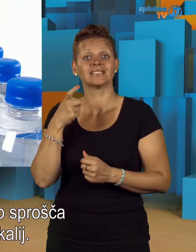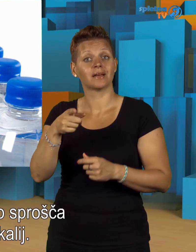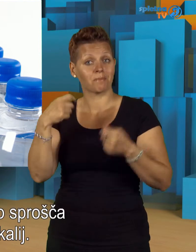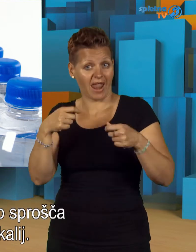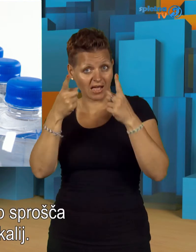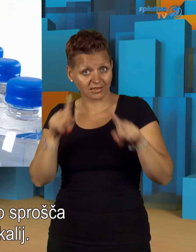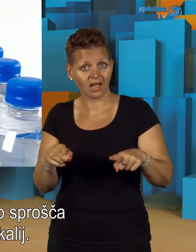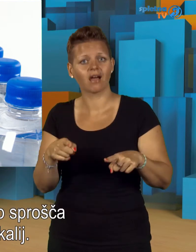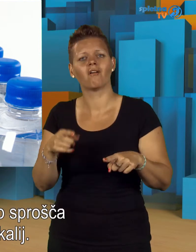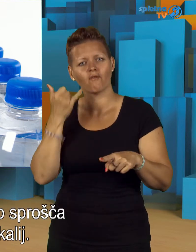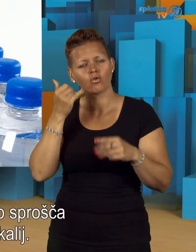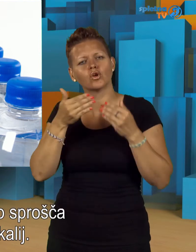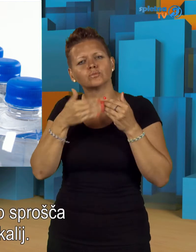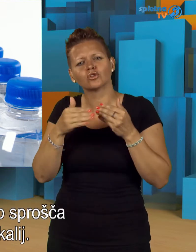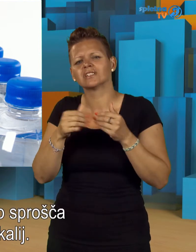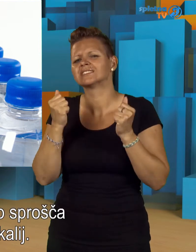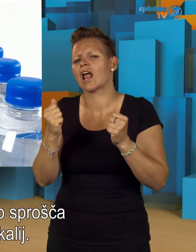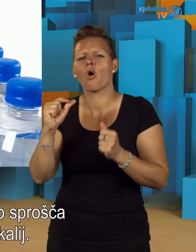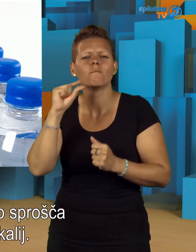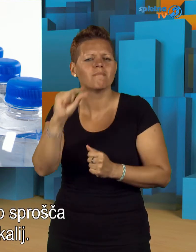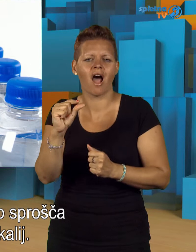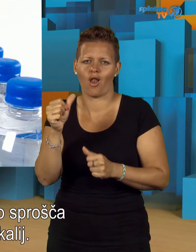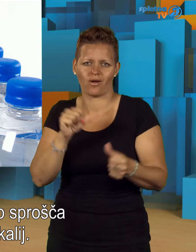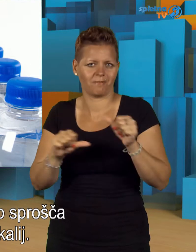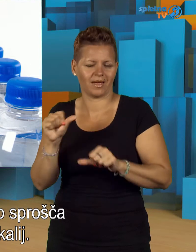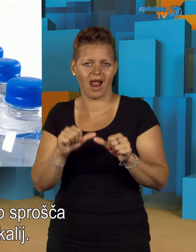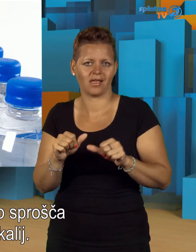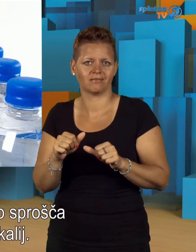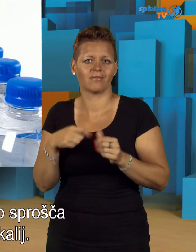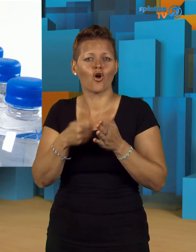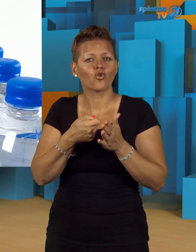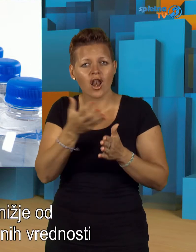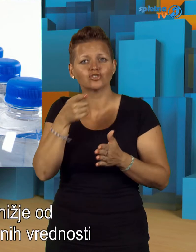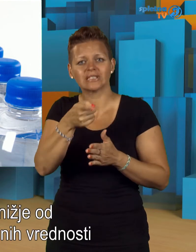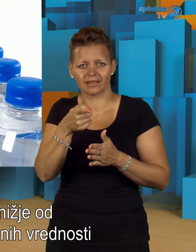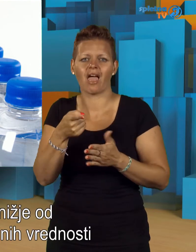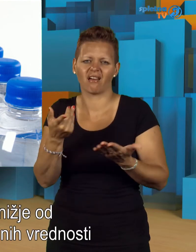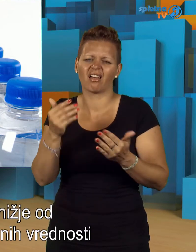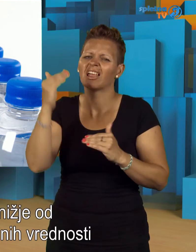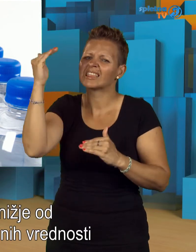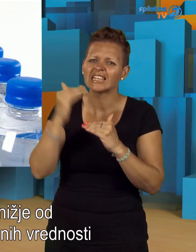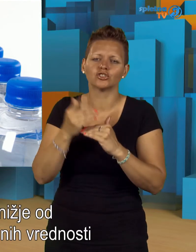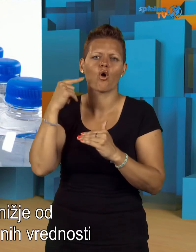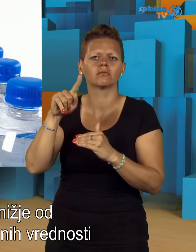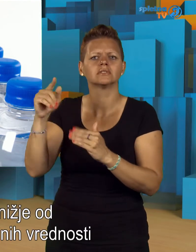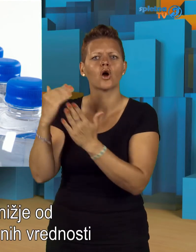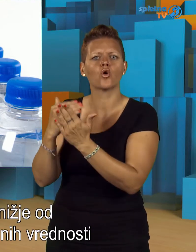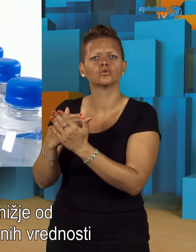Iz plastenk se v vodo sprošča zelo malo kemikalij. Količine leteh so nižje od zakonsko določenih